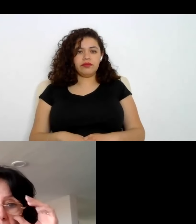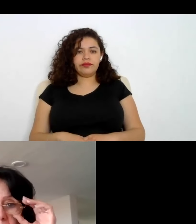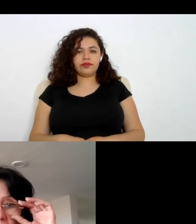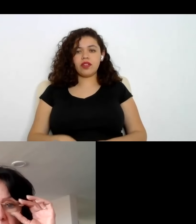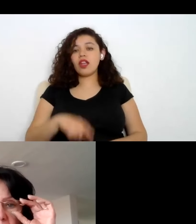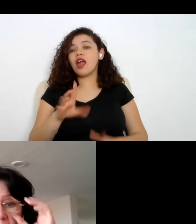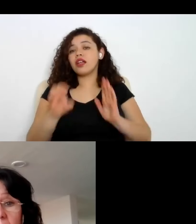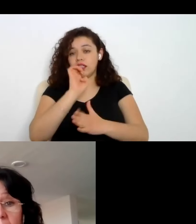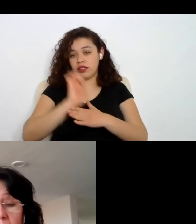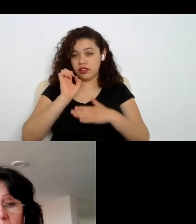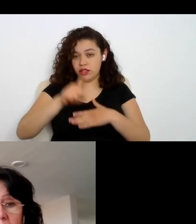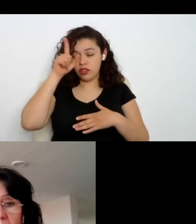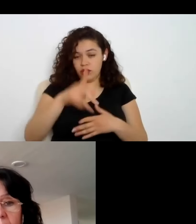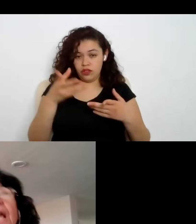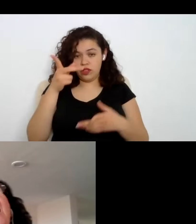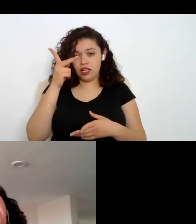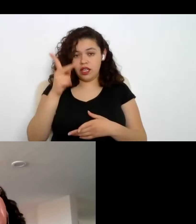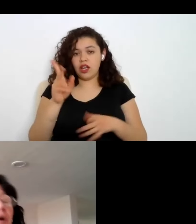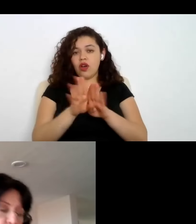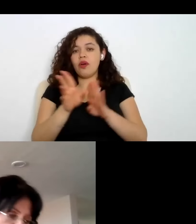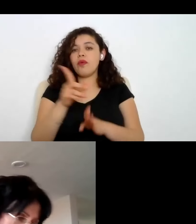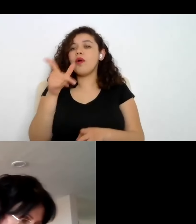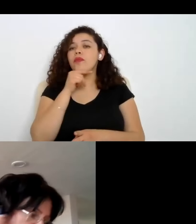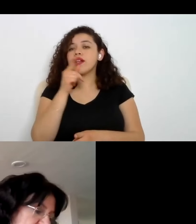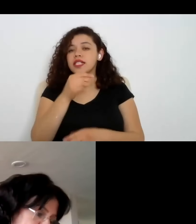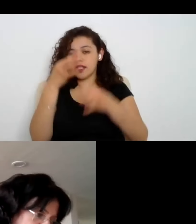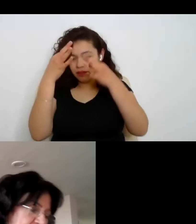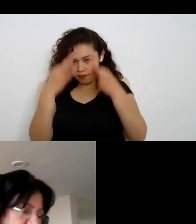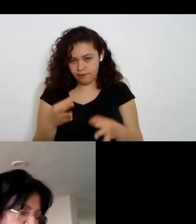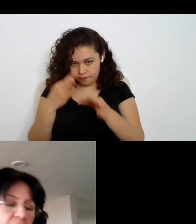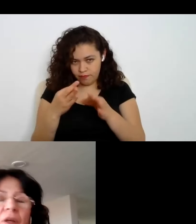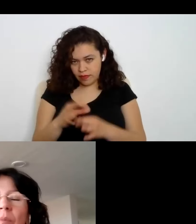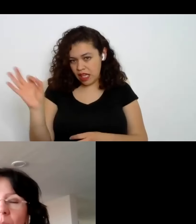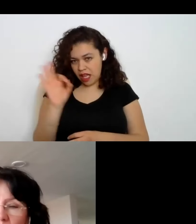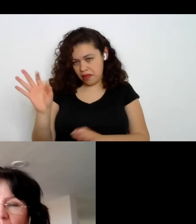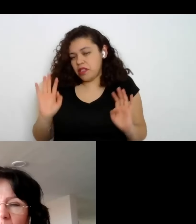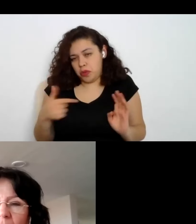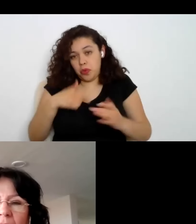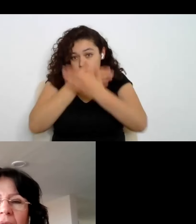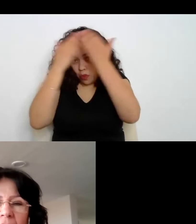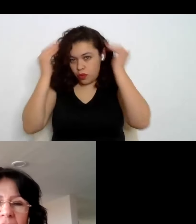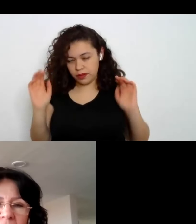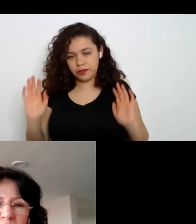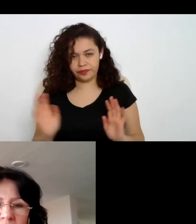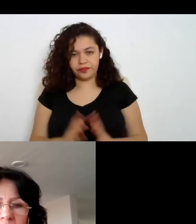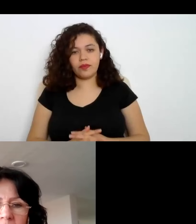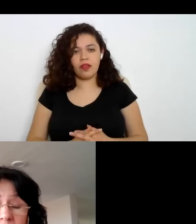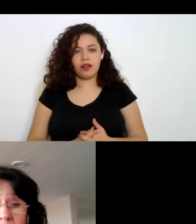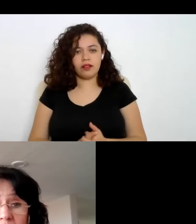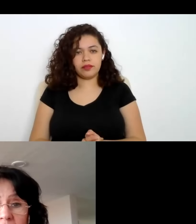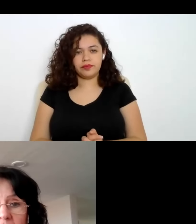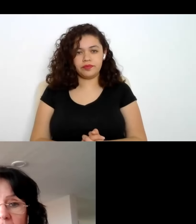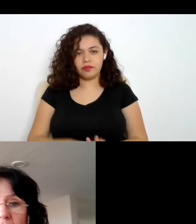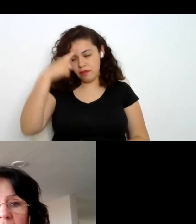como el oficial de cumplimiento. Ajá. Ok. A lo mejor, no lo sé, ¿no? Pero a ver, Ajá. conforme a las